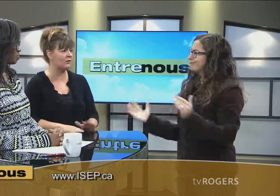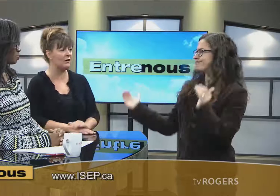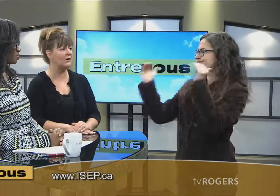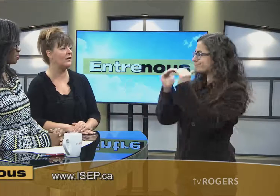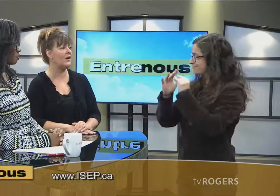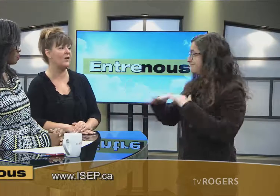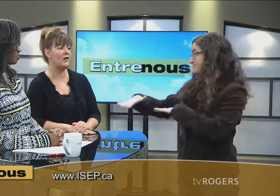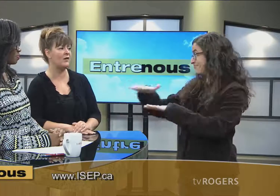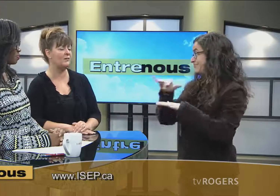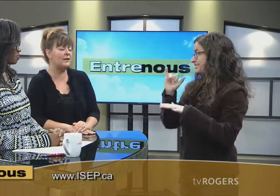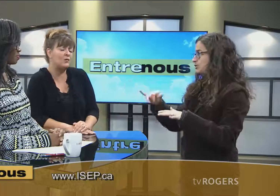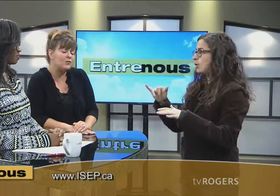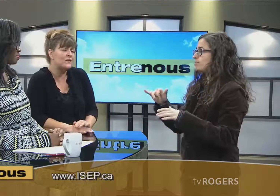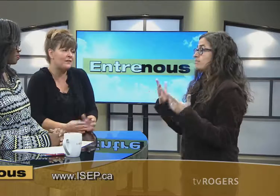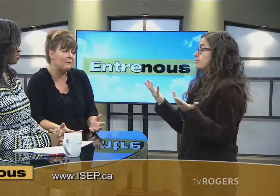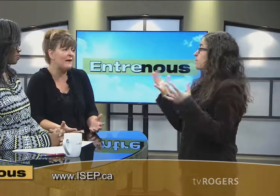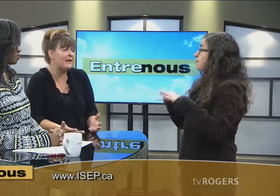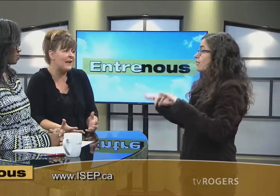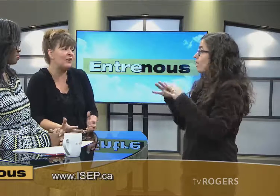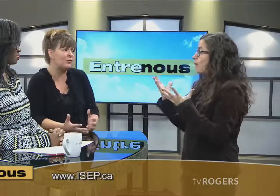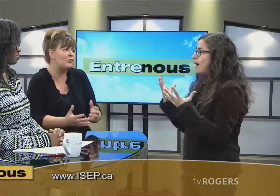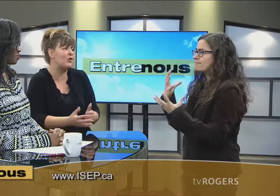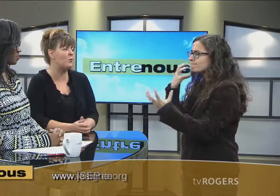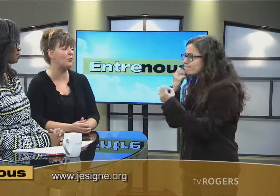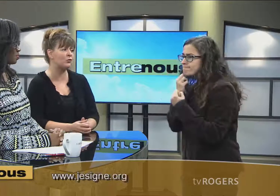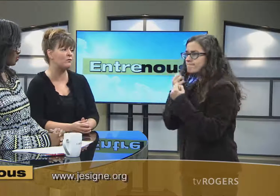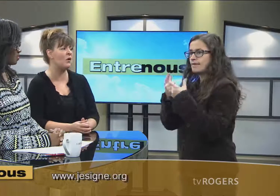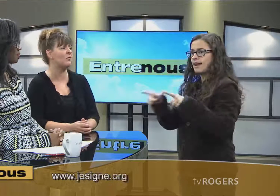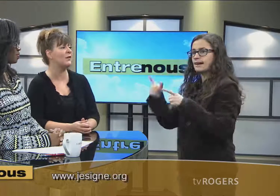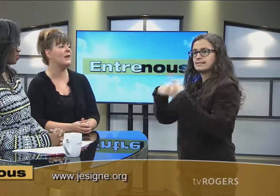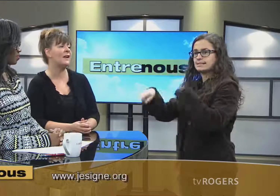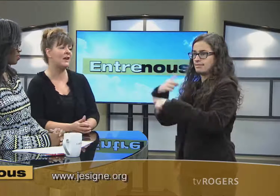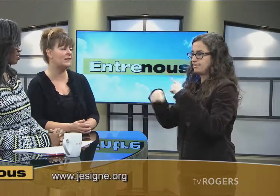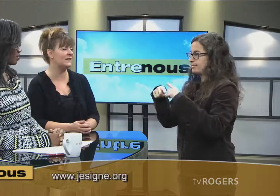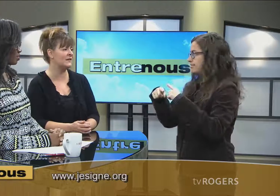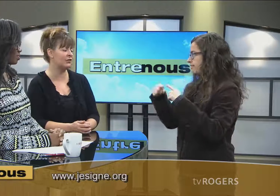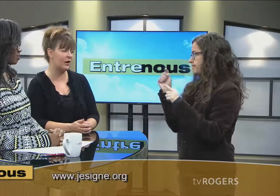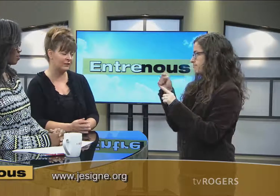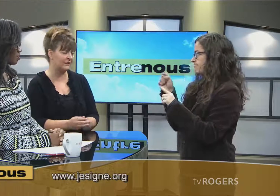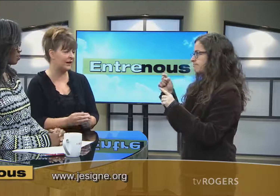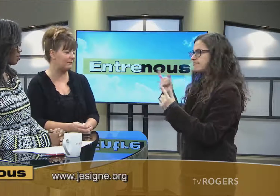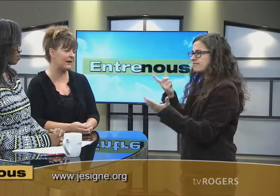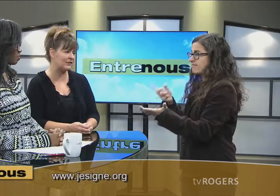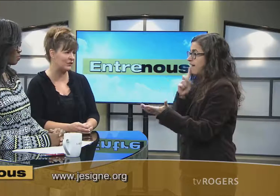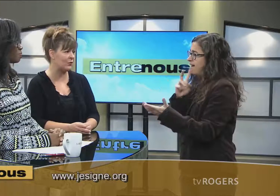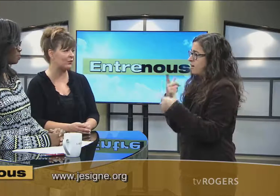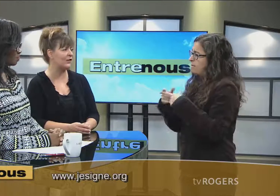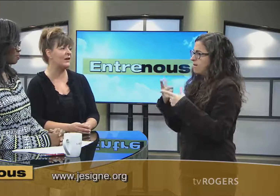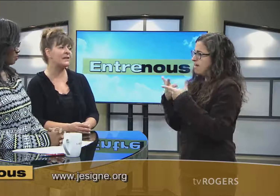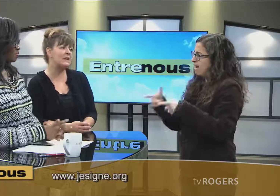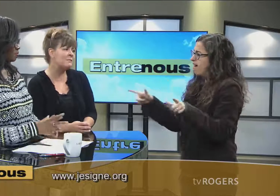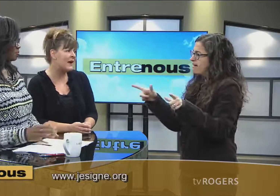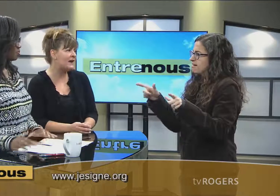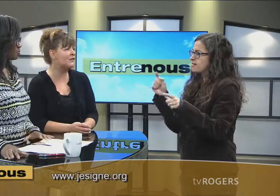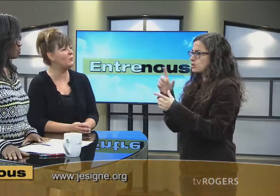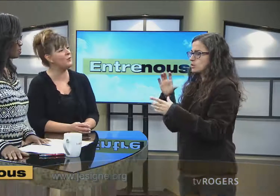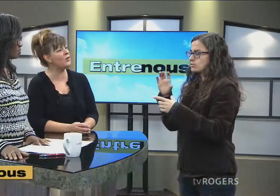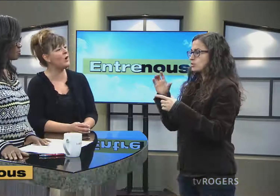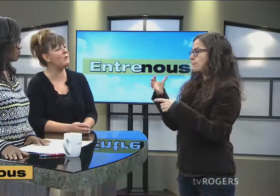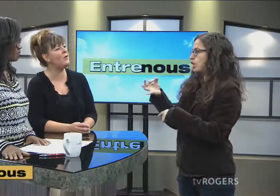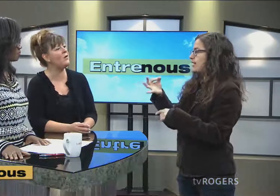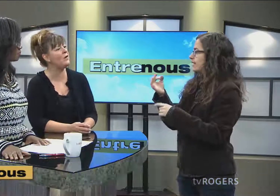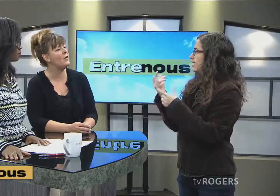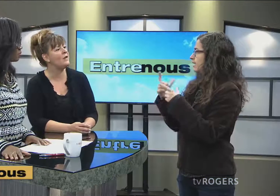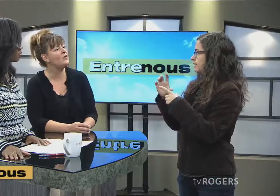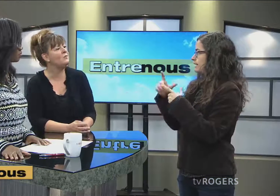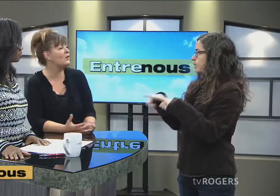le monde. Puis le but, c'est vraiment l'inclusion pour tout le monde. La langue des signes, c'est une langue qui est très précieuse, qui est belle. C'est un peu